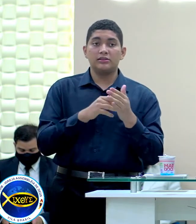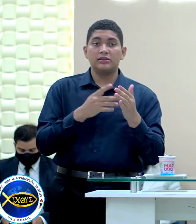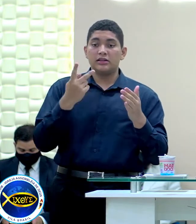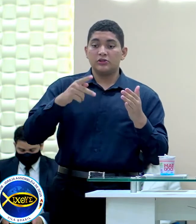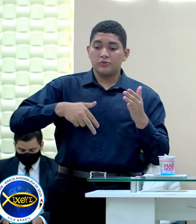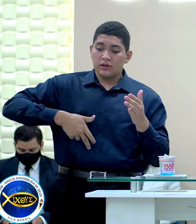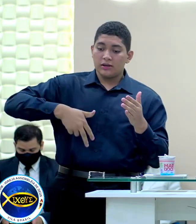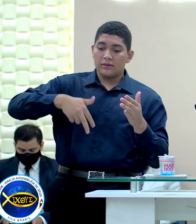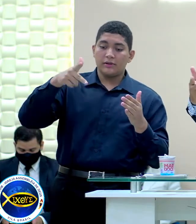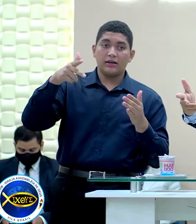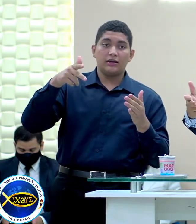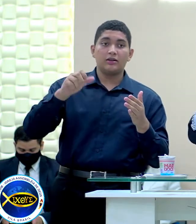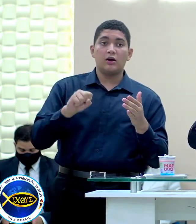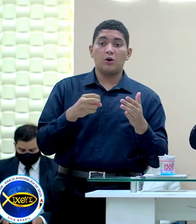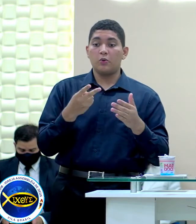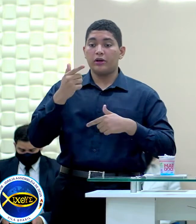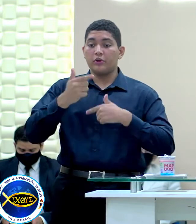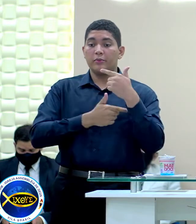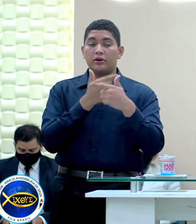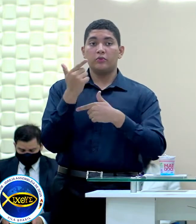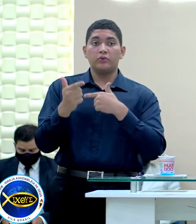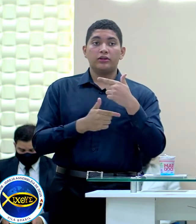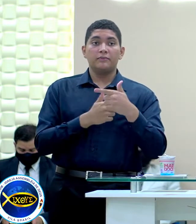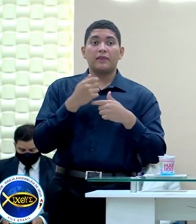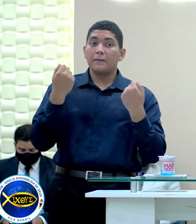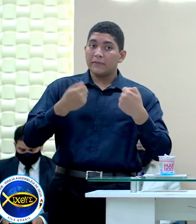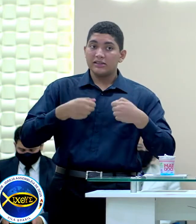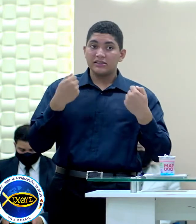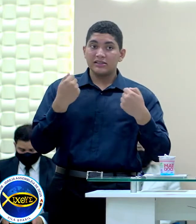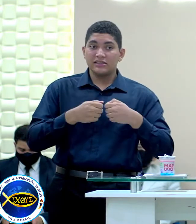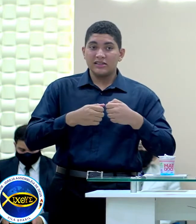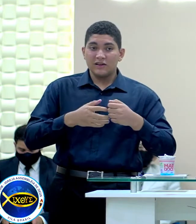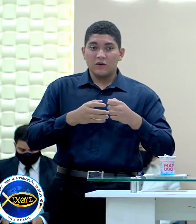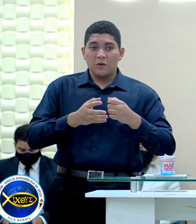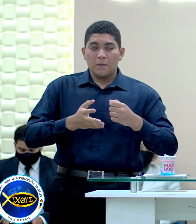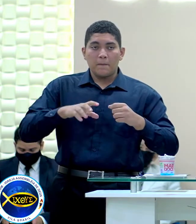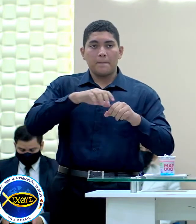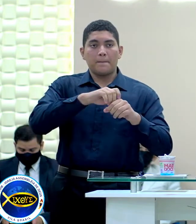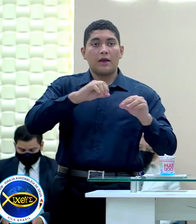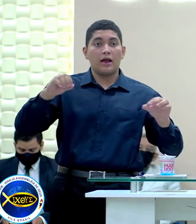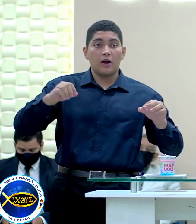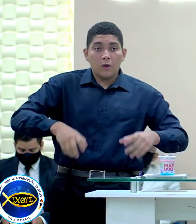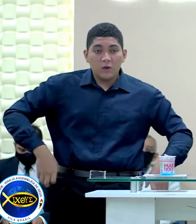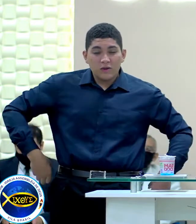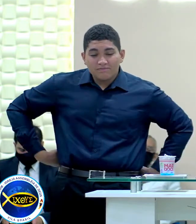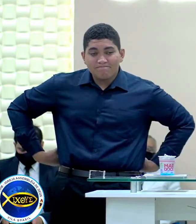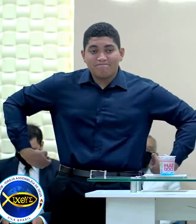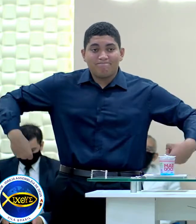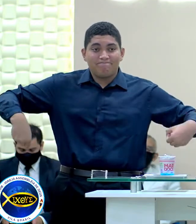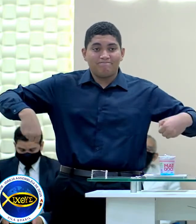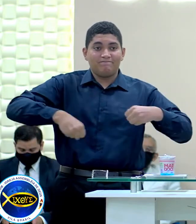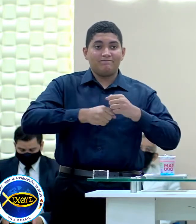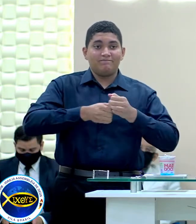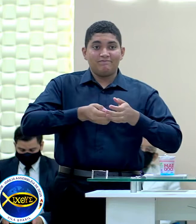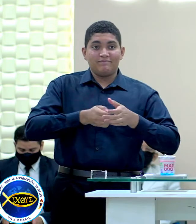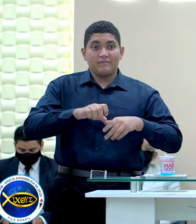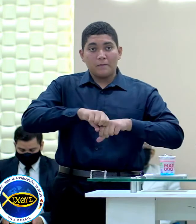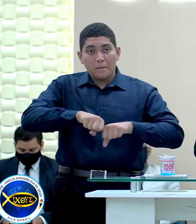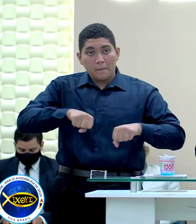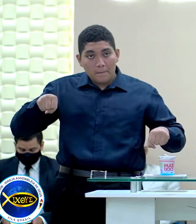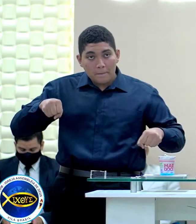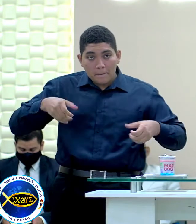caminhada, ou mesmo em uma luta, elas precisavam amarrar aquelas roupas, colocá-las para dentro do cinto